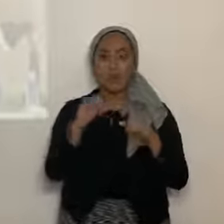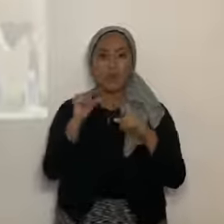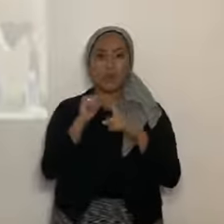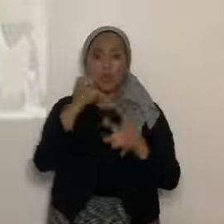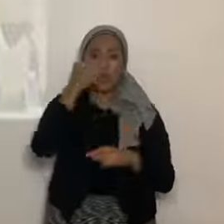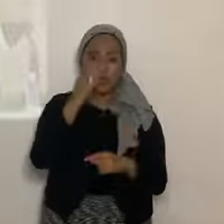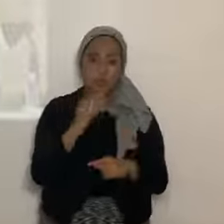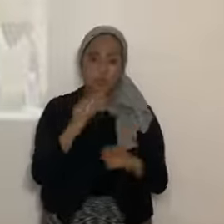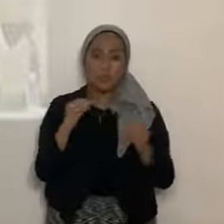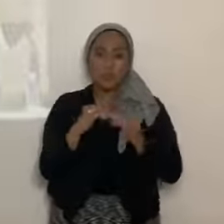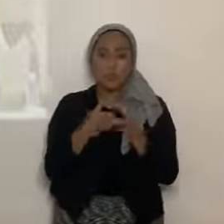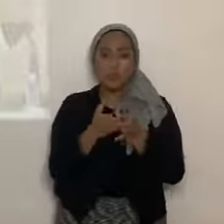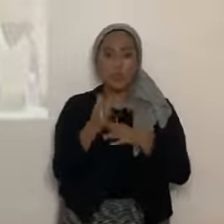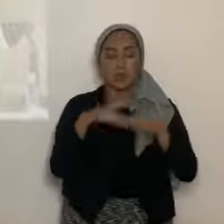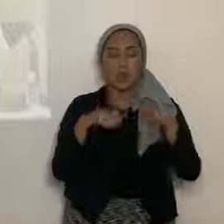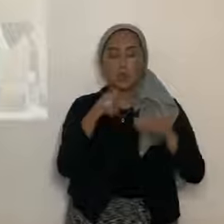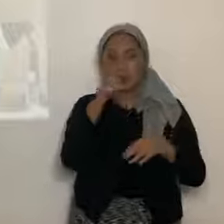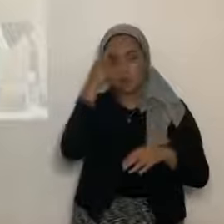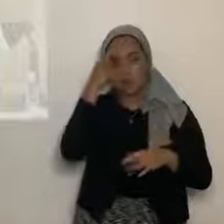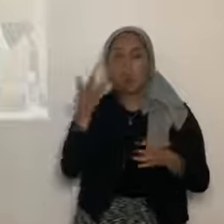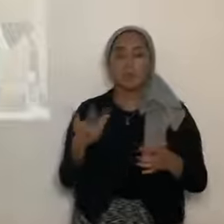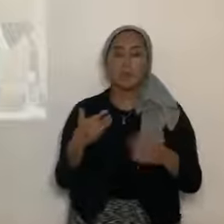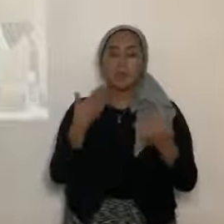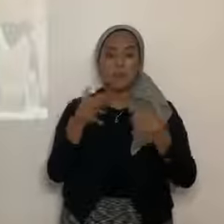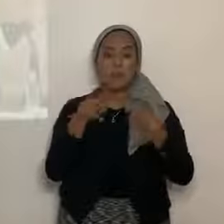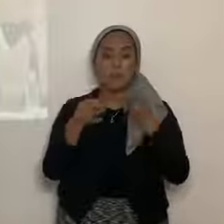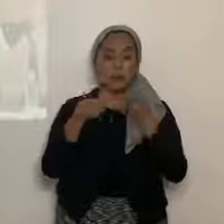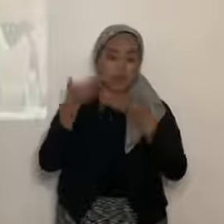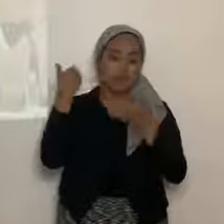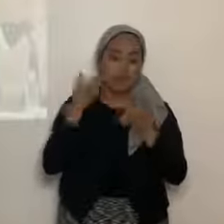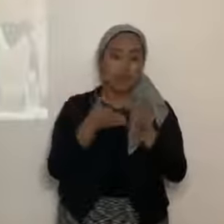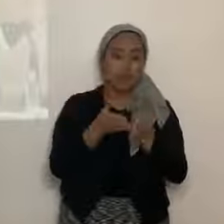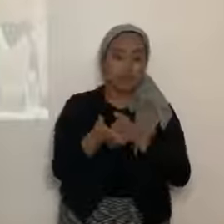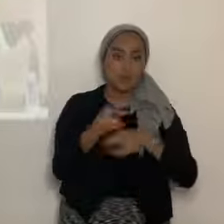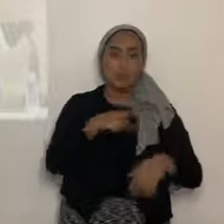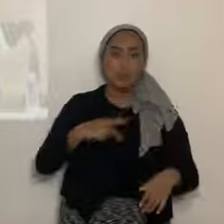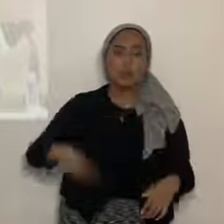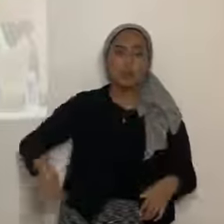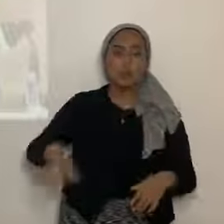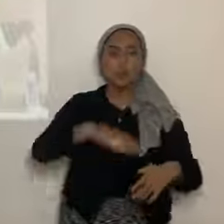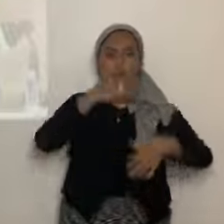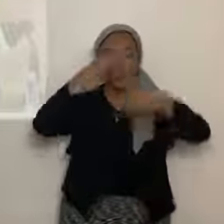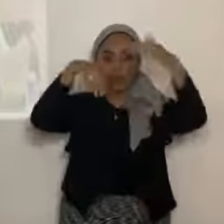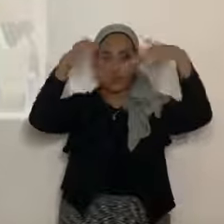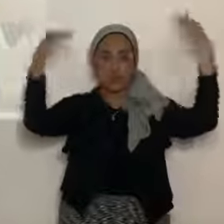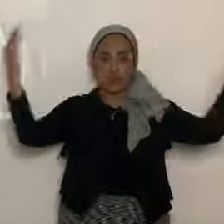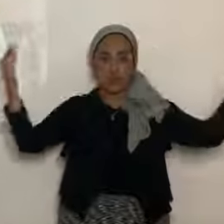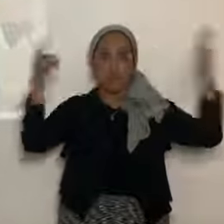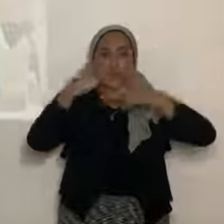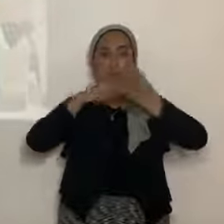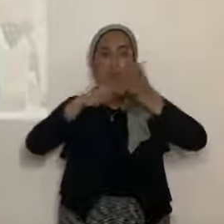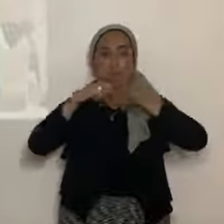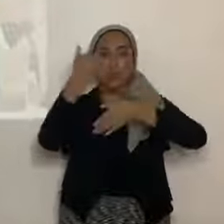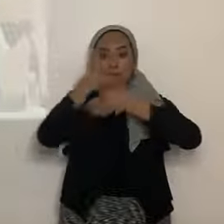es más profundo de lo que pensamos. Ya ministré profundidades del reino de los cielos, lo que era el maná, el